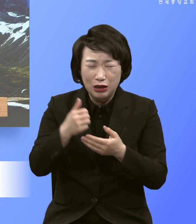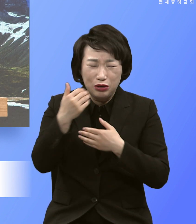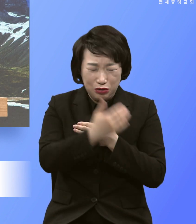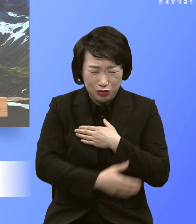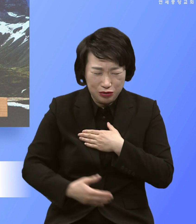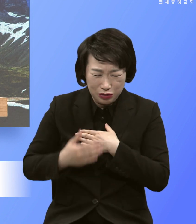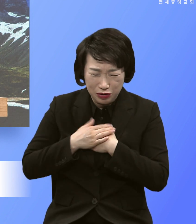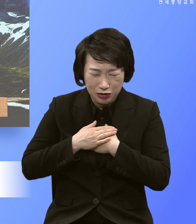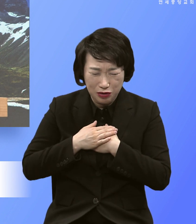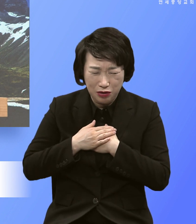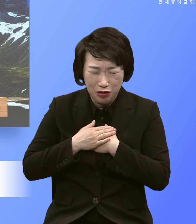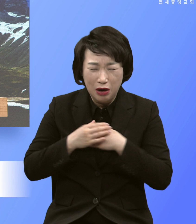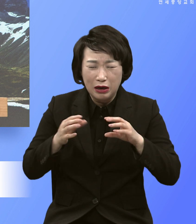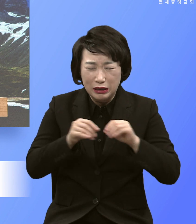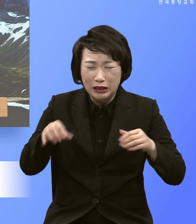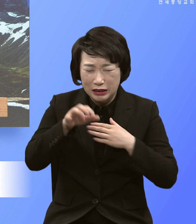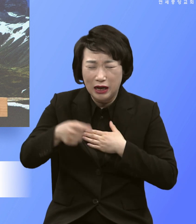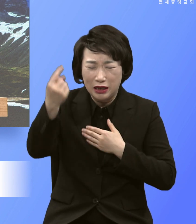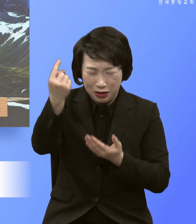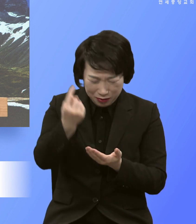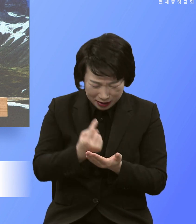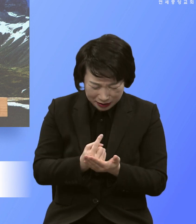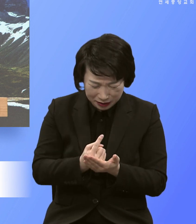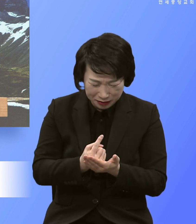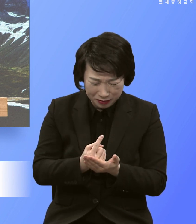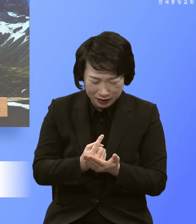육신 입고 이 땅에 오셔서